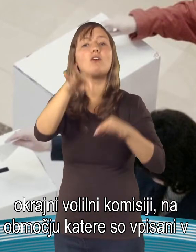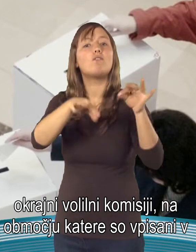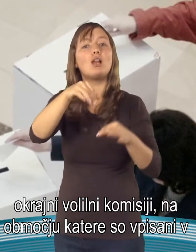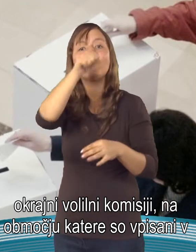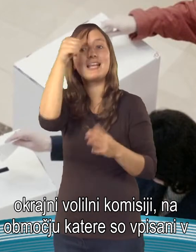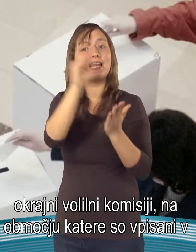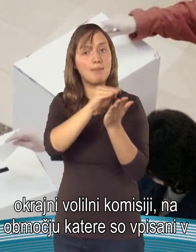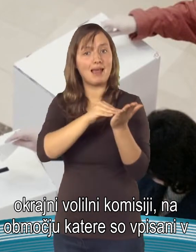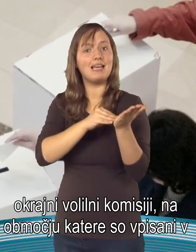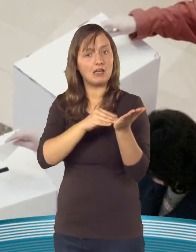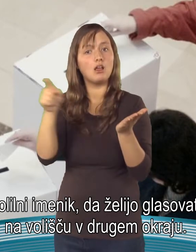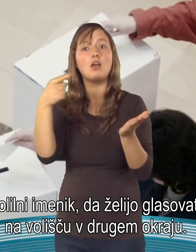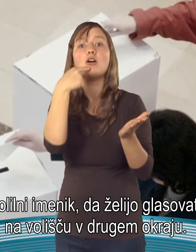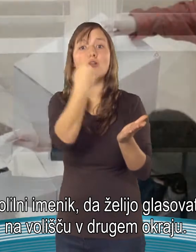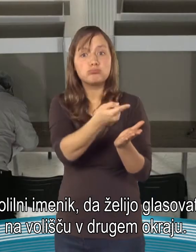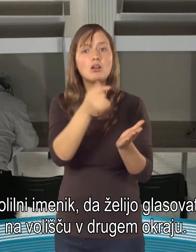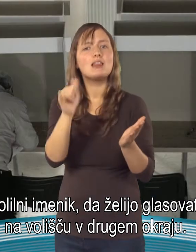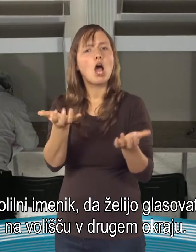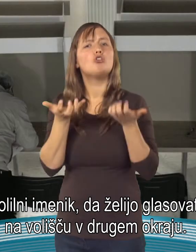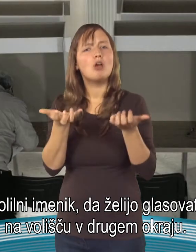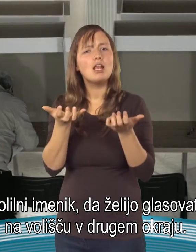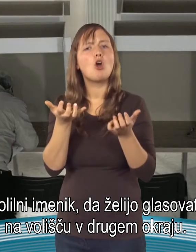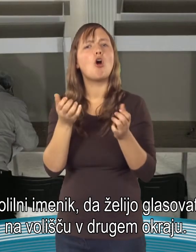želijo glasovati na volišču v drugem okraju.